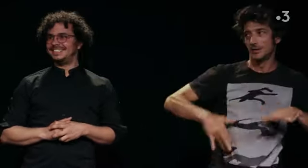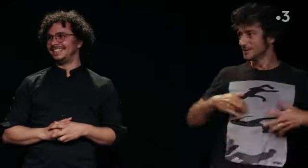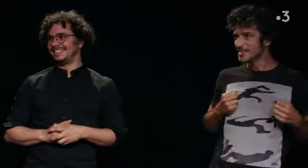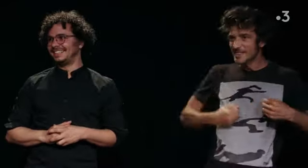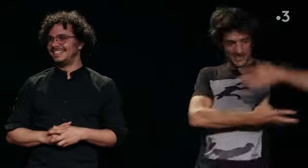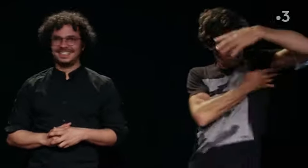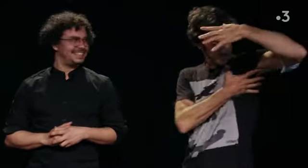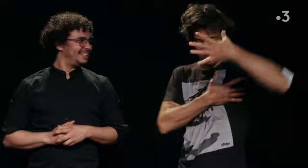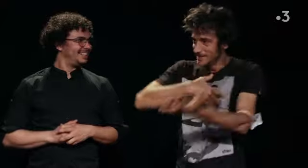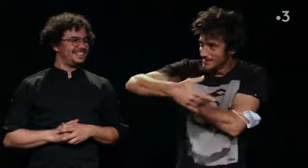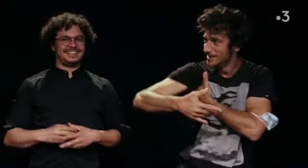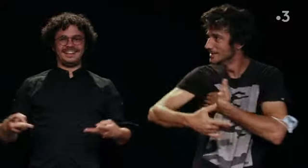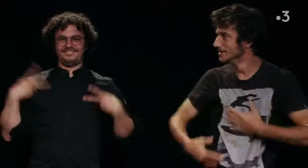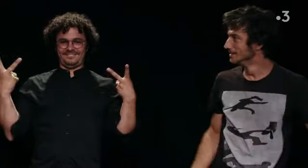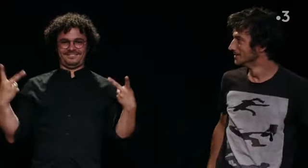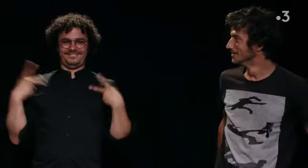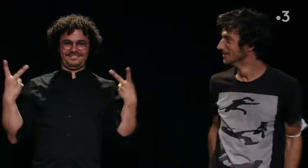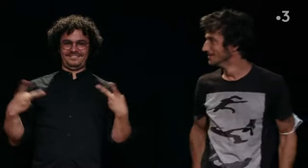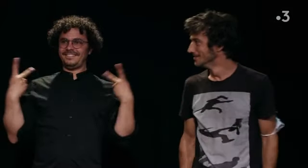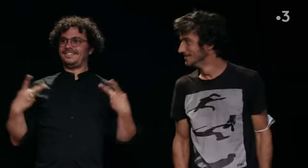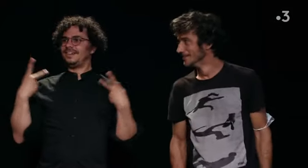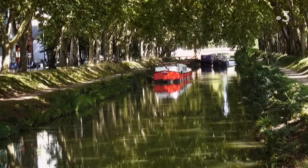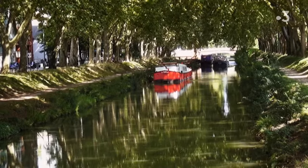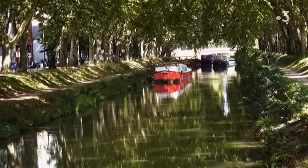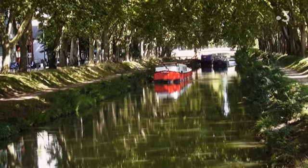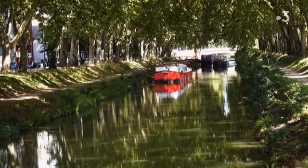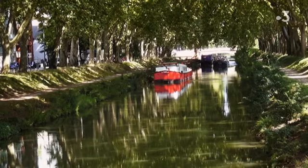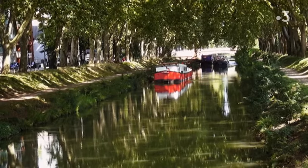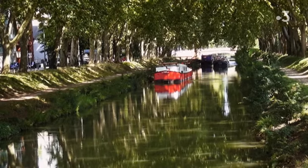Il faut que ça transpire. Et vivant, hein ?